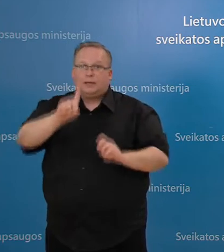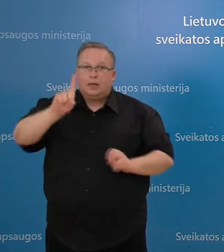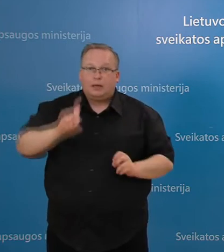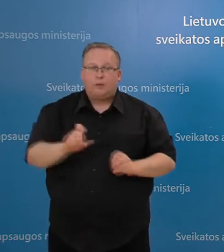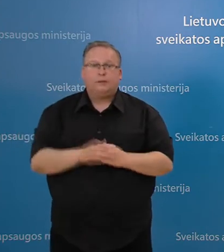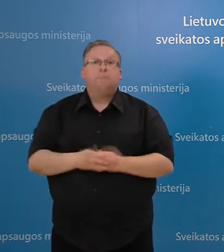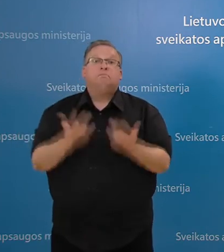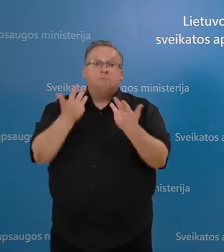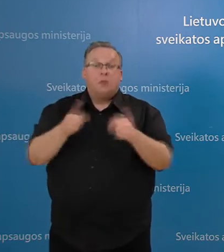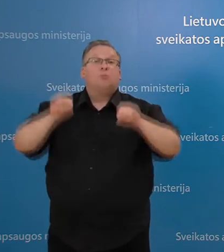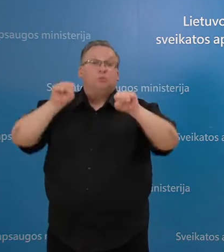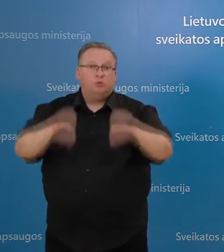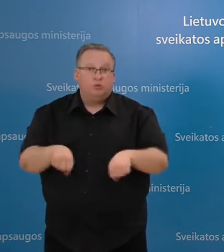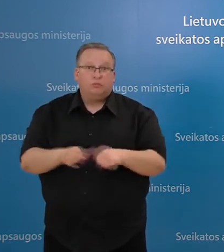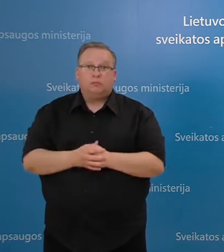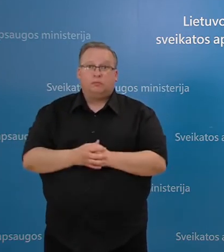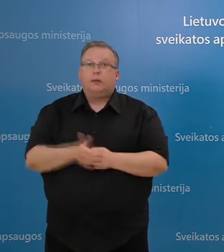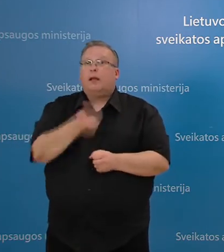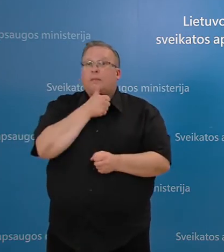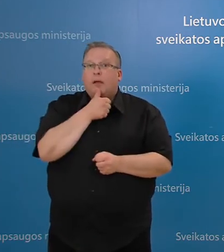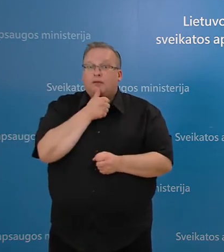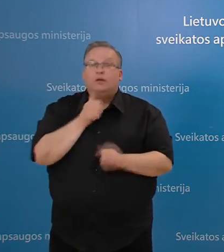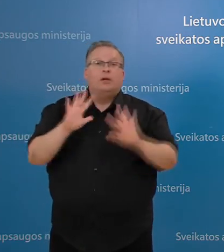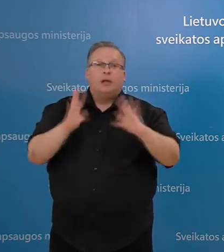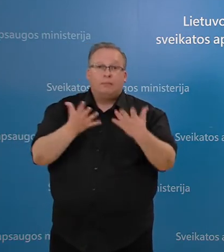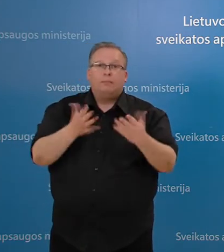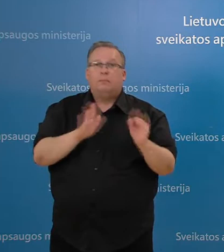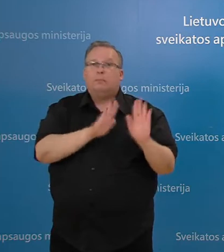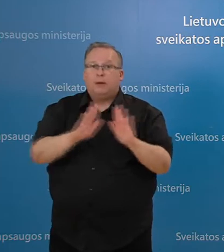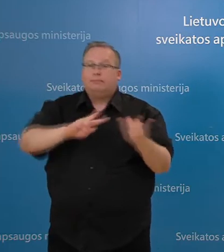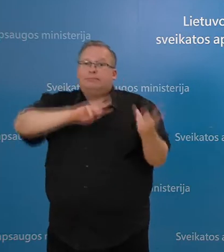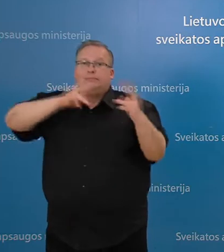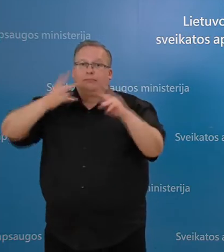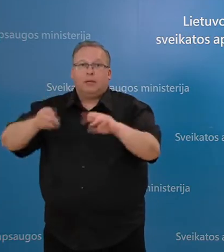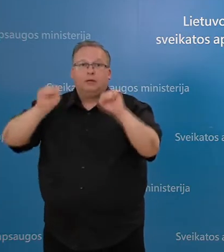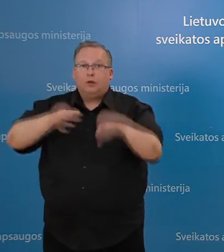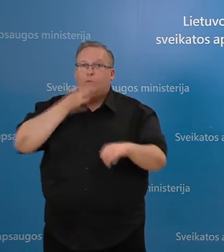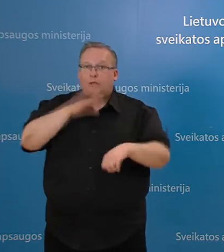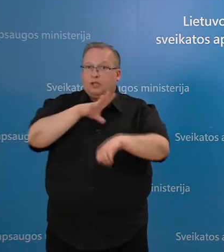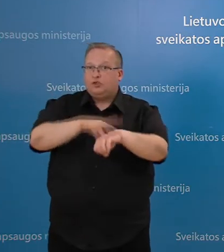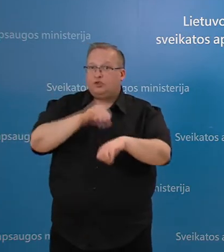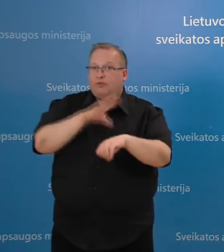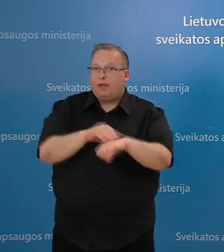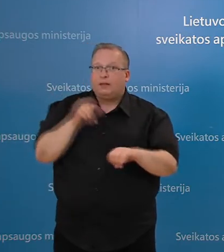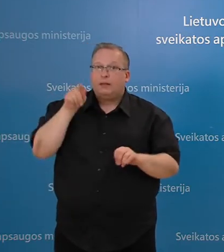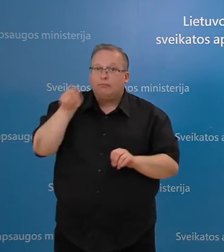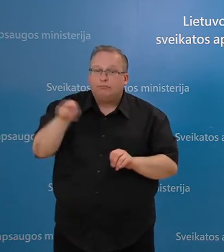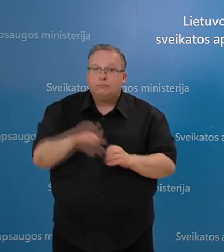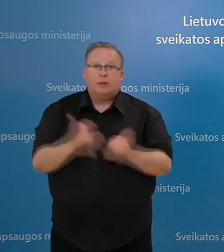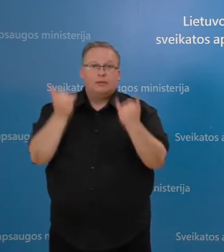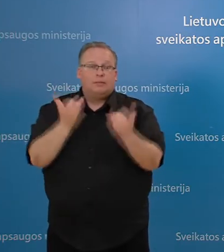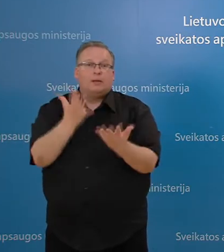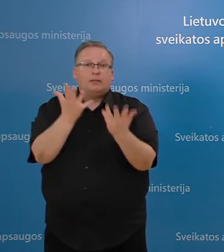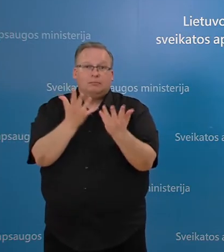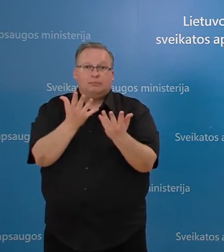taip gali būti, na, kaip pavyzdys, kaip keičiasi situacija, galėčiau paminėti Švedijos karalystę, tiesiog turiu dabar skaičius,